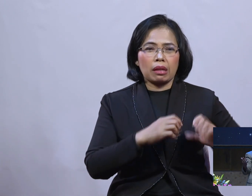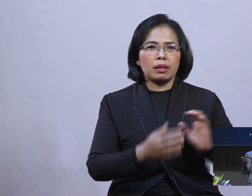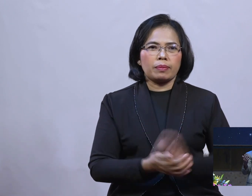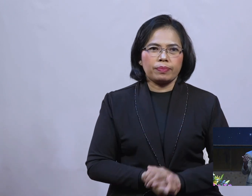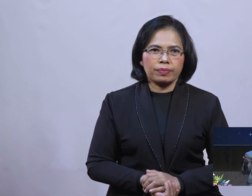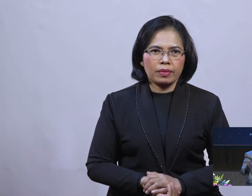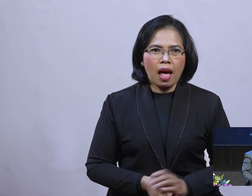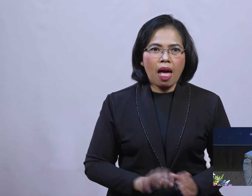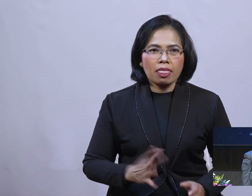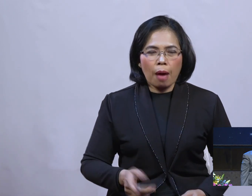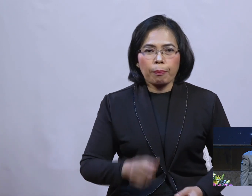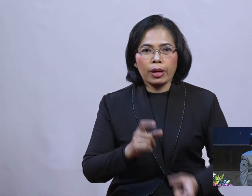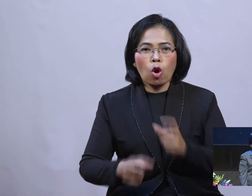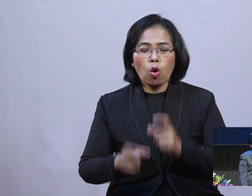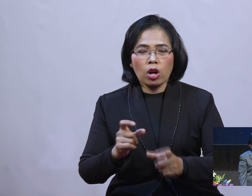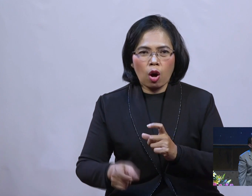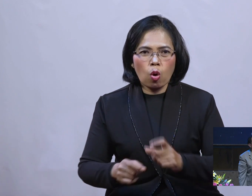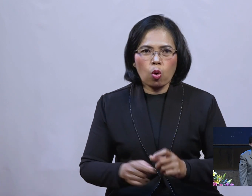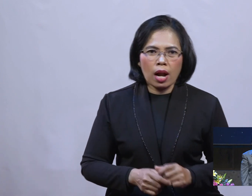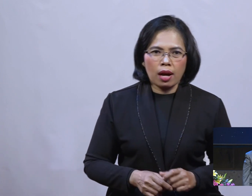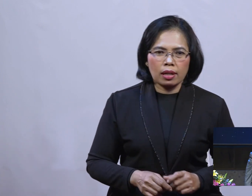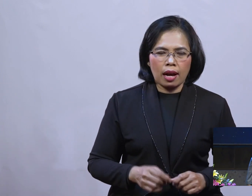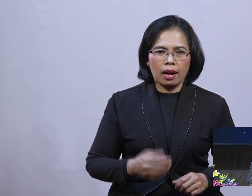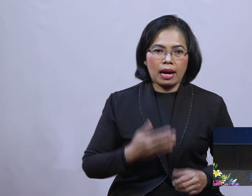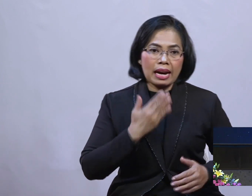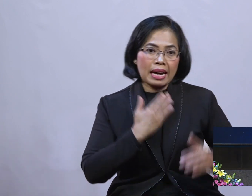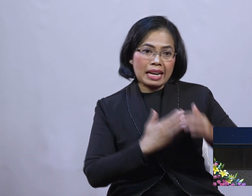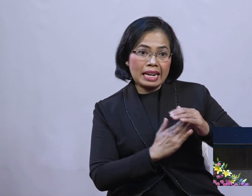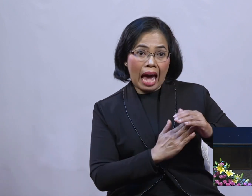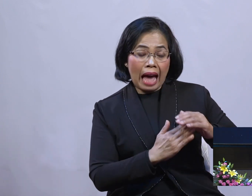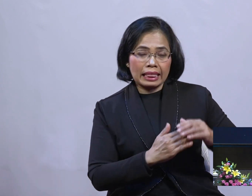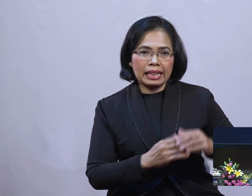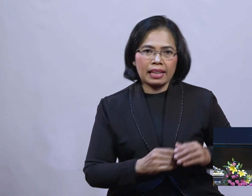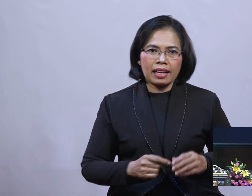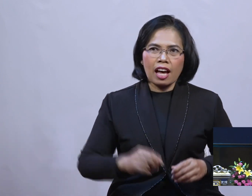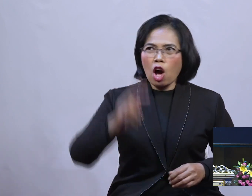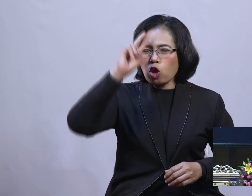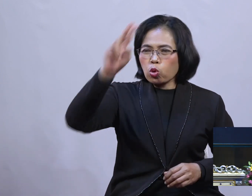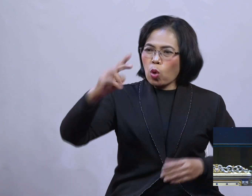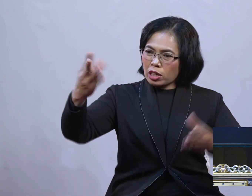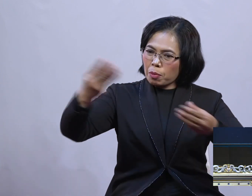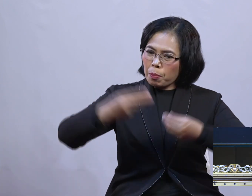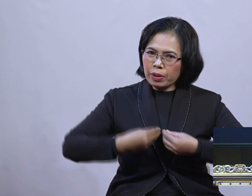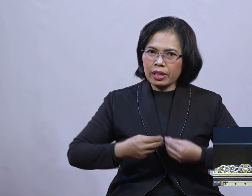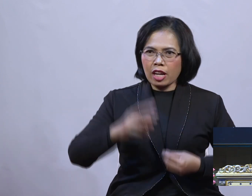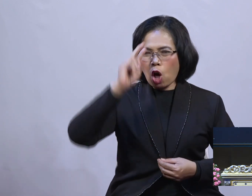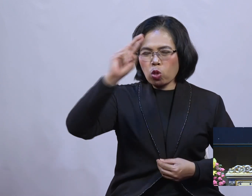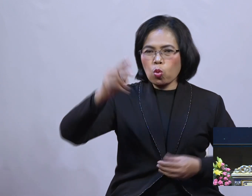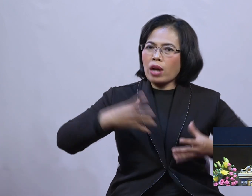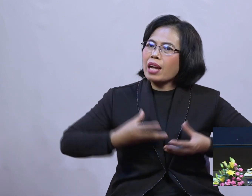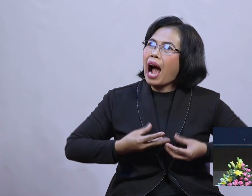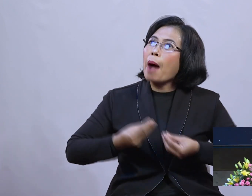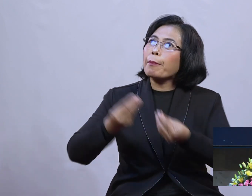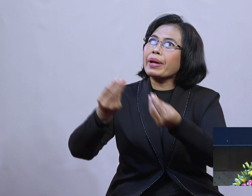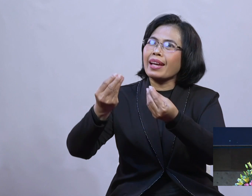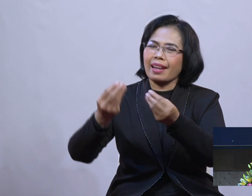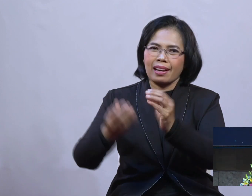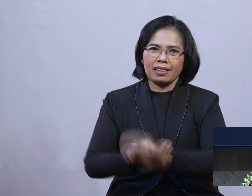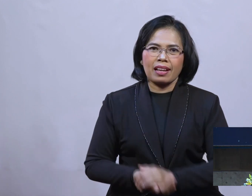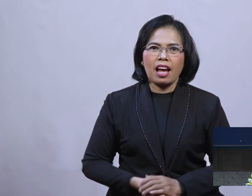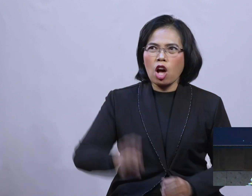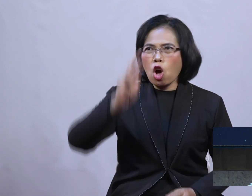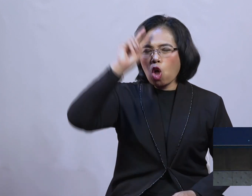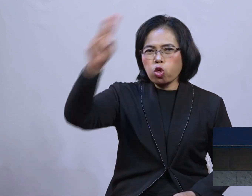yang memberi Tuhan yang mengambil terpujilah nama Tuhan dia akan berkata Allahku turut bekerja lam segala